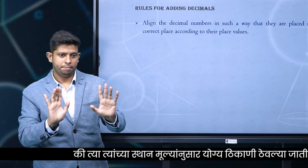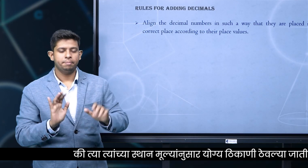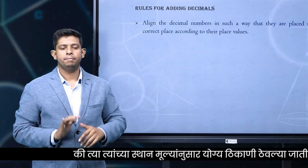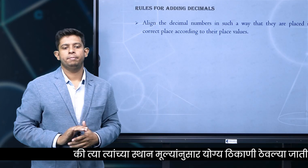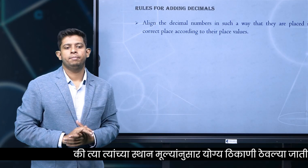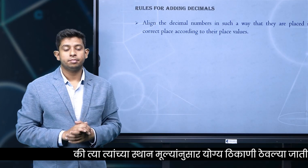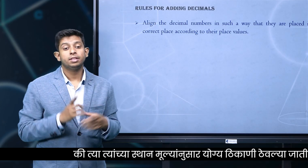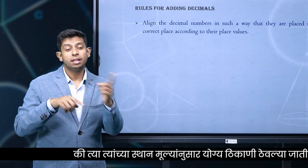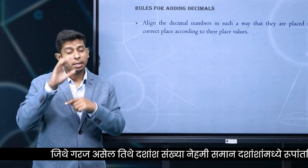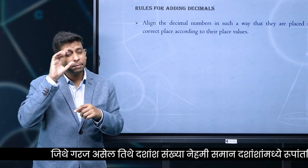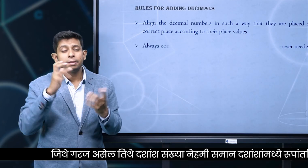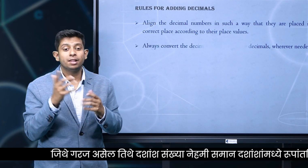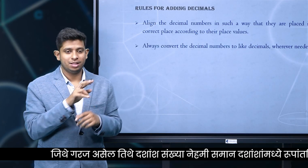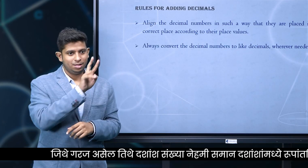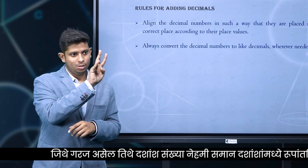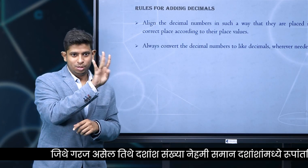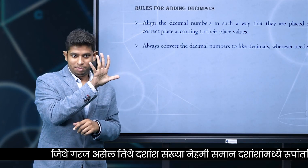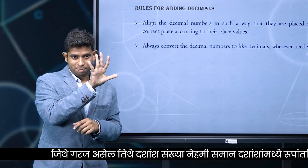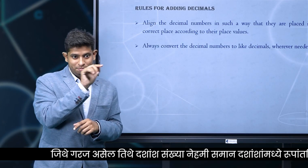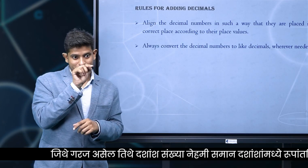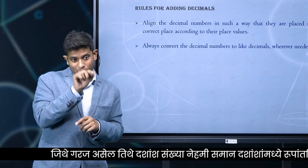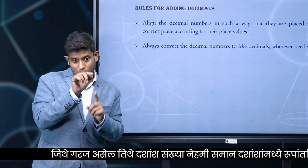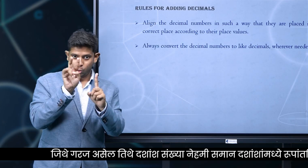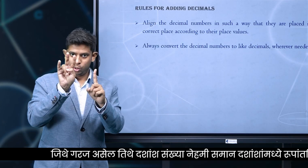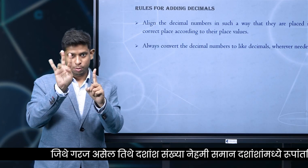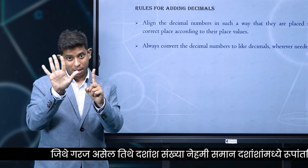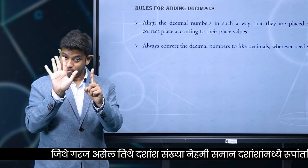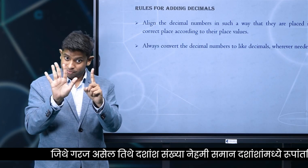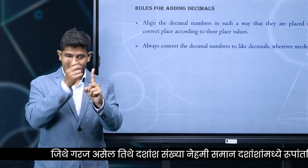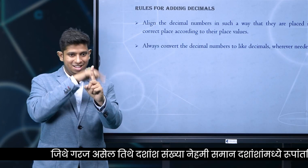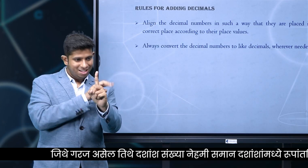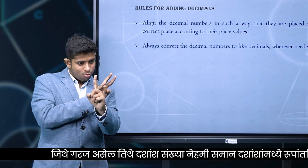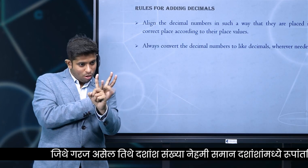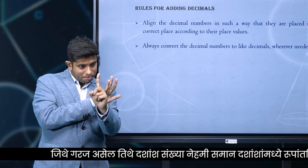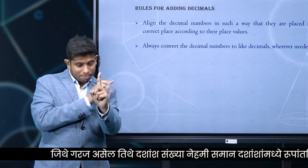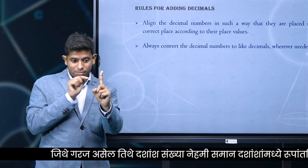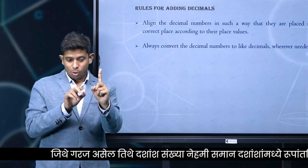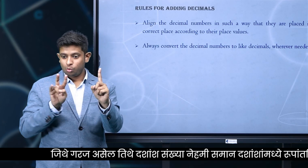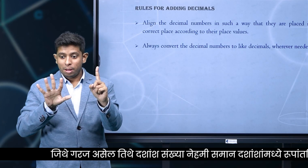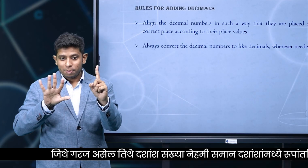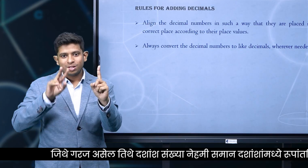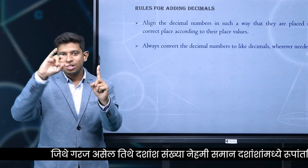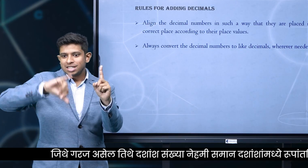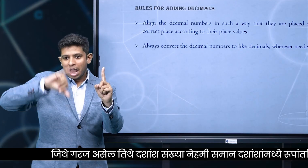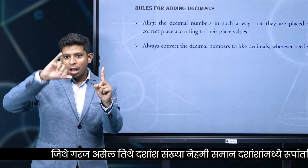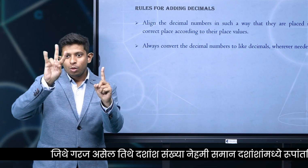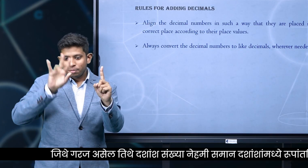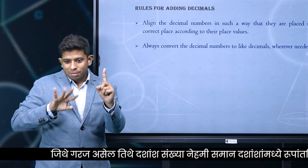ठेवल्या जातील. जिथे गरज असेल तिथे दशांश संख्या नेहमी समान दशांशामध्ये रूपांतरित करा.